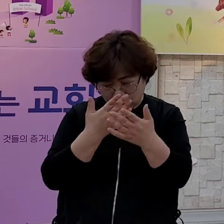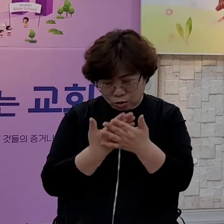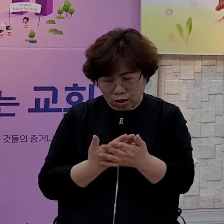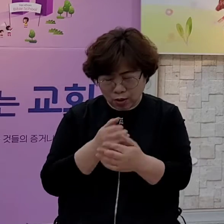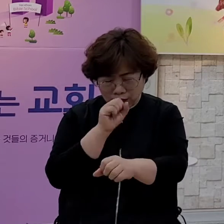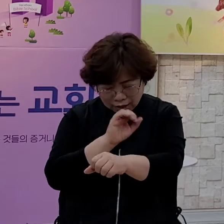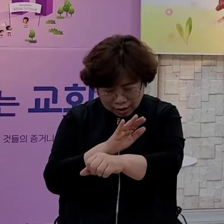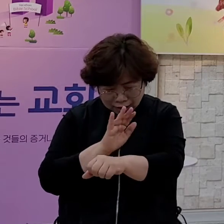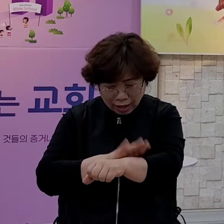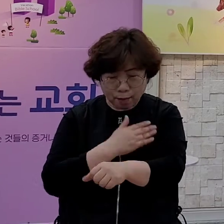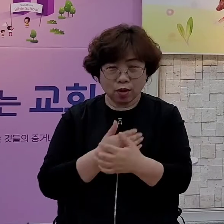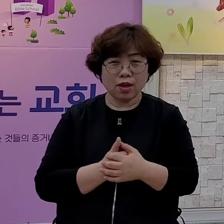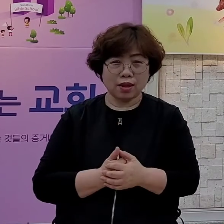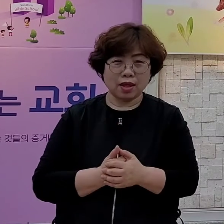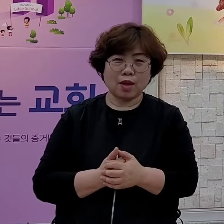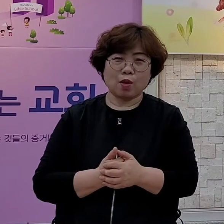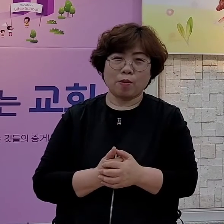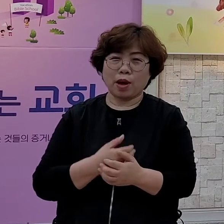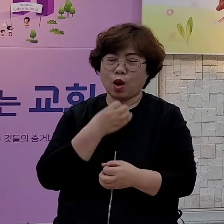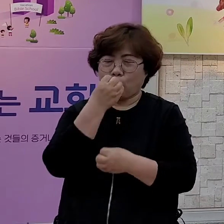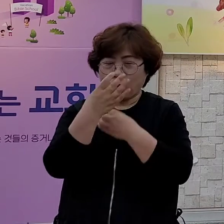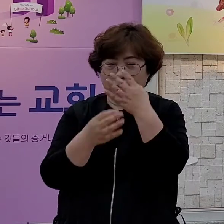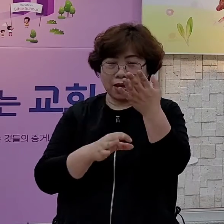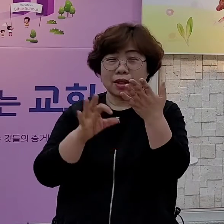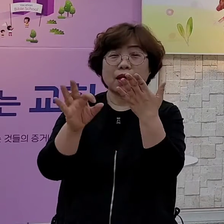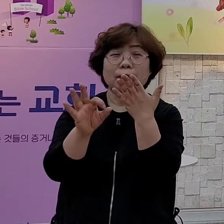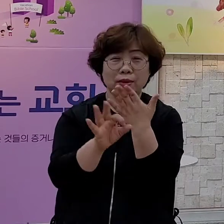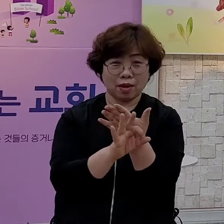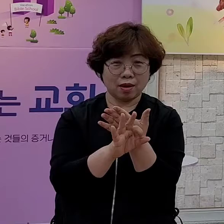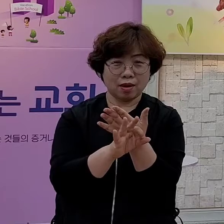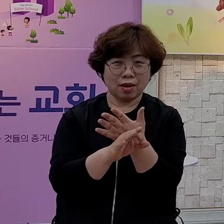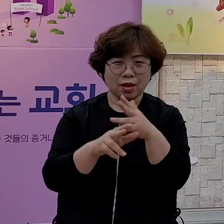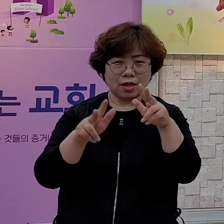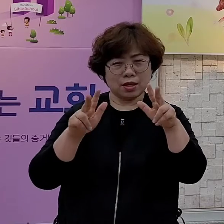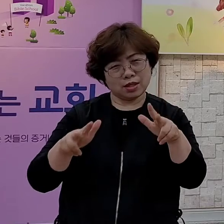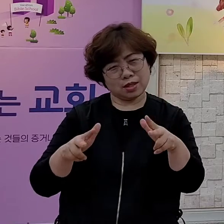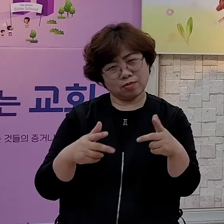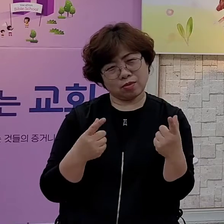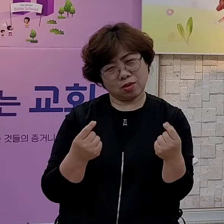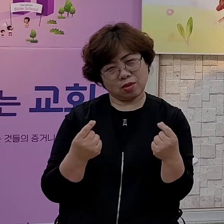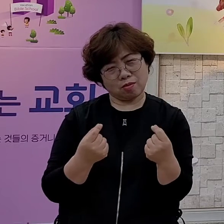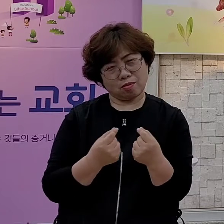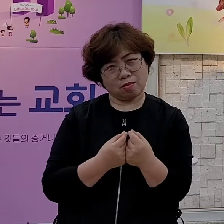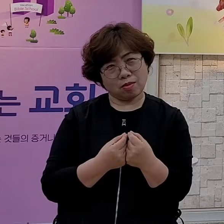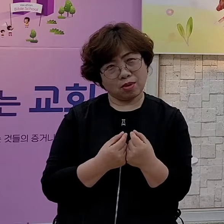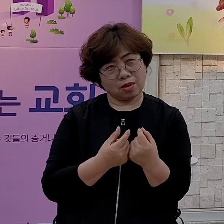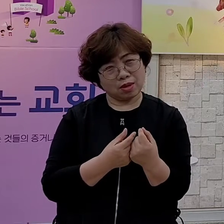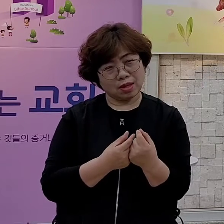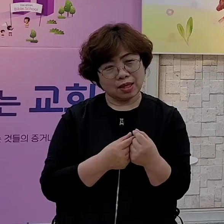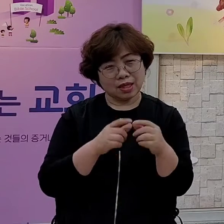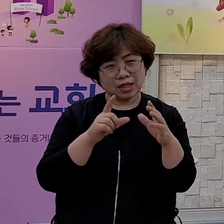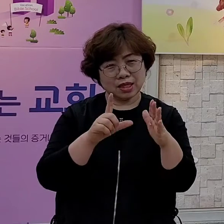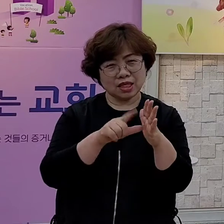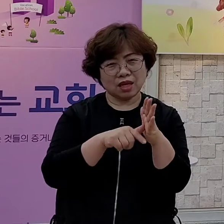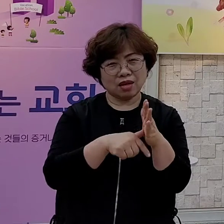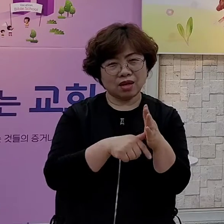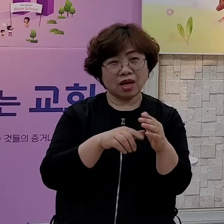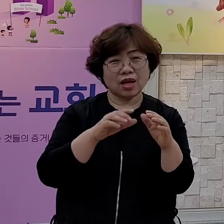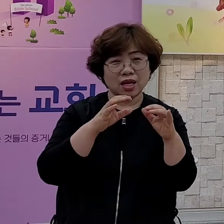생각도 그냥 잠시 해보게 됩니다. 아무튼 이 출발이 이랬다는 것이죠. 이날 이후로 모든